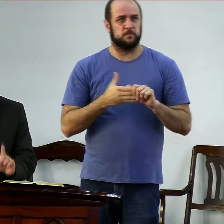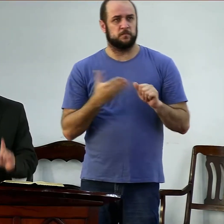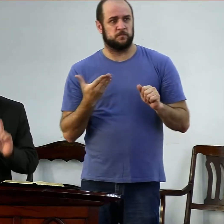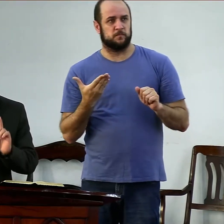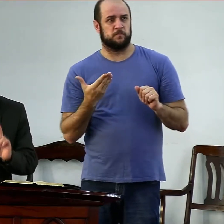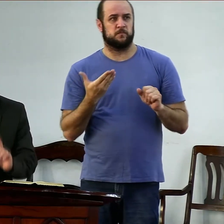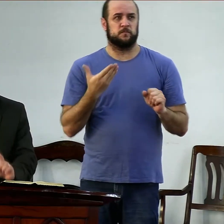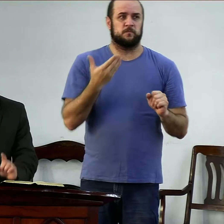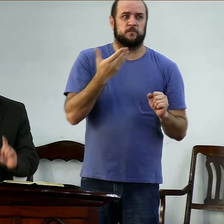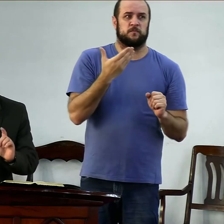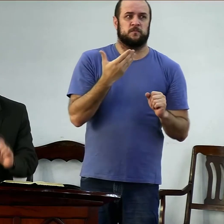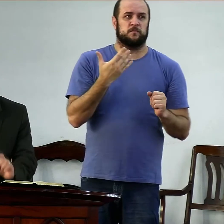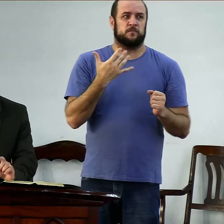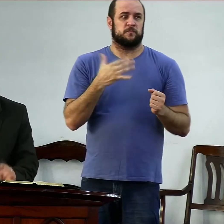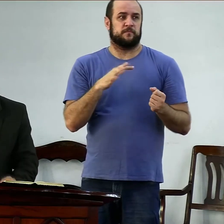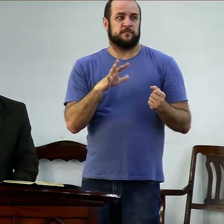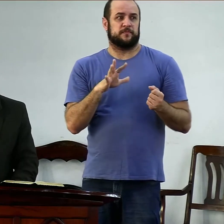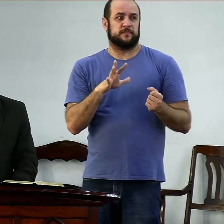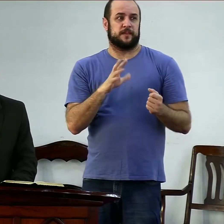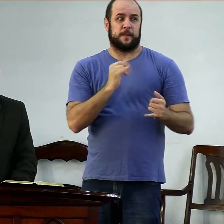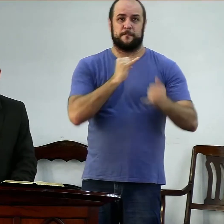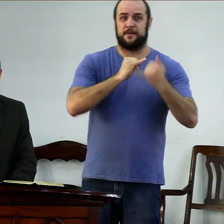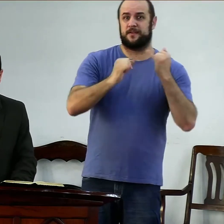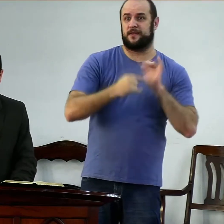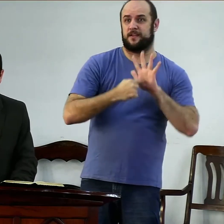à autossuficiência do homem.